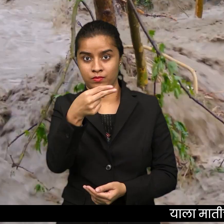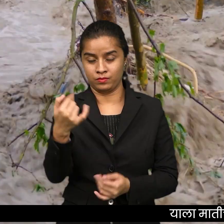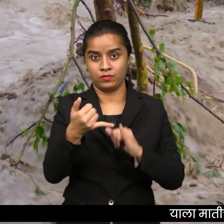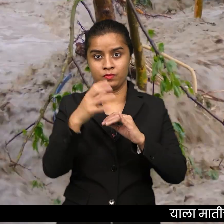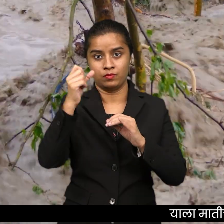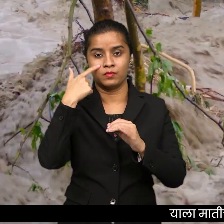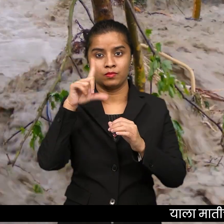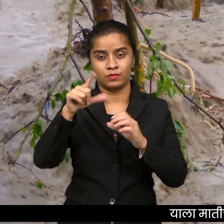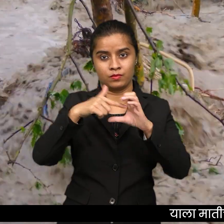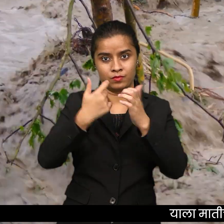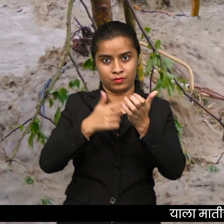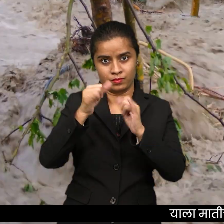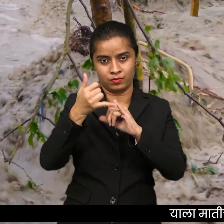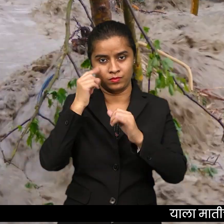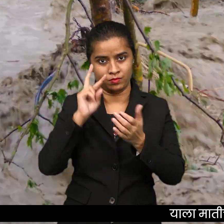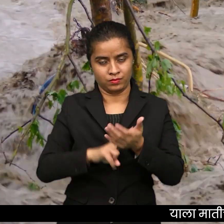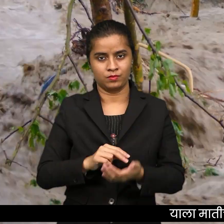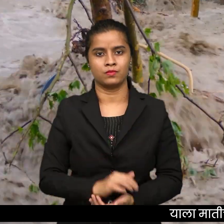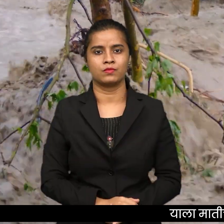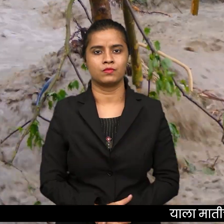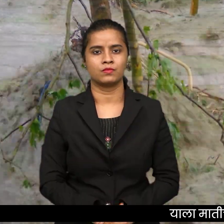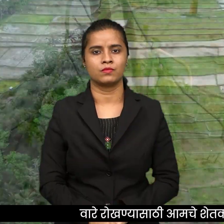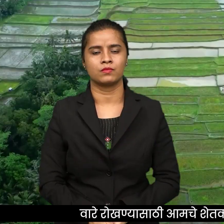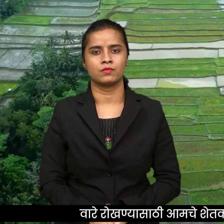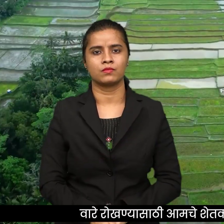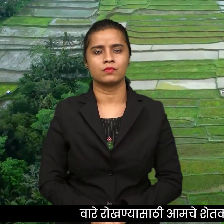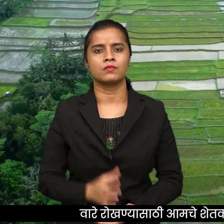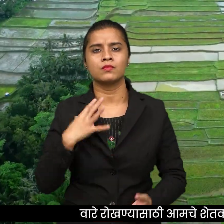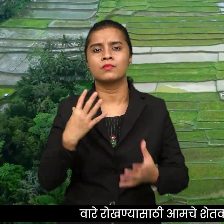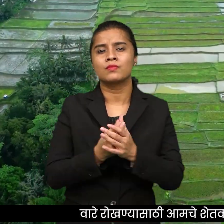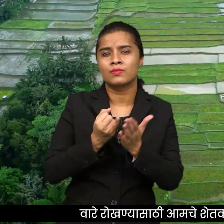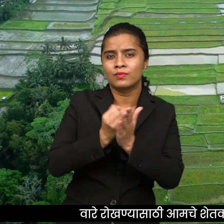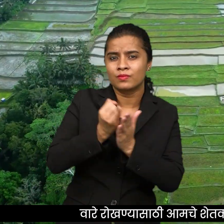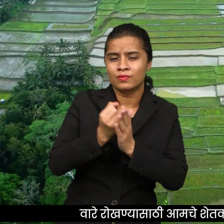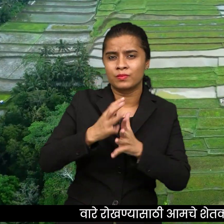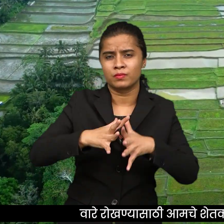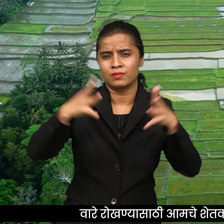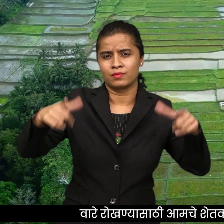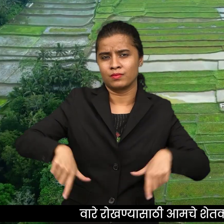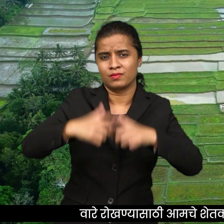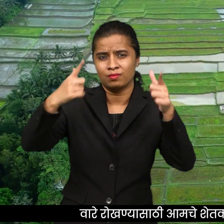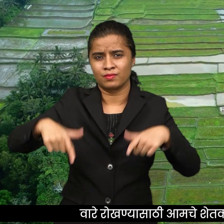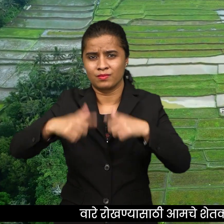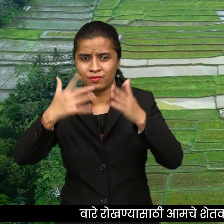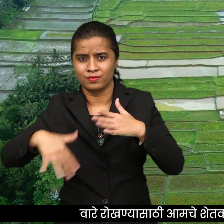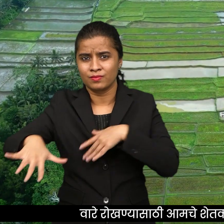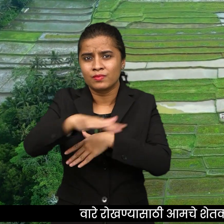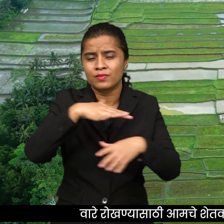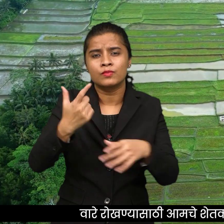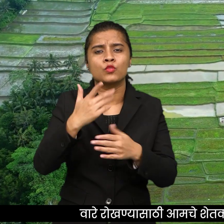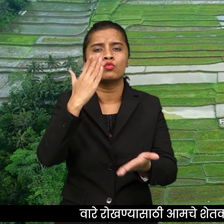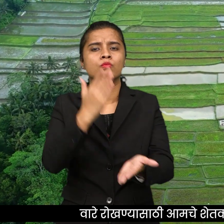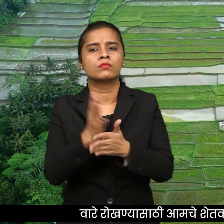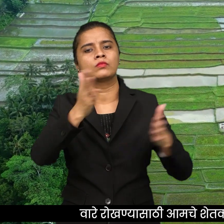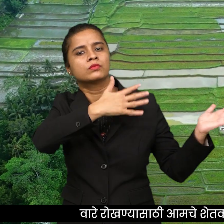याला मातीची धूप म्हणतात. वारे रोखण्यासाठी आमचे शेतकरी